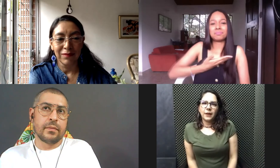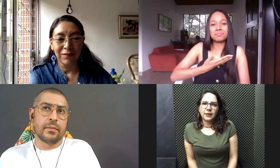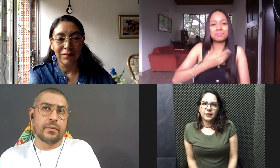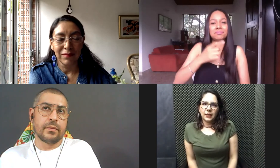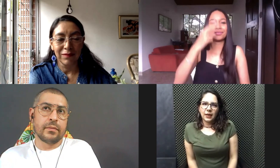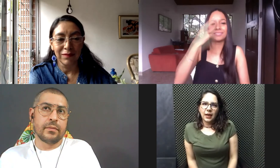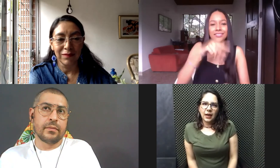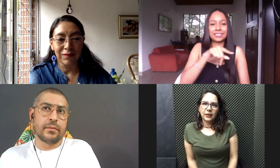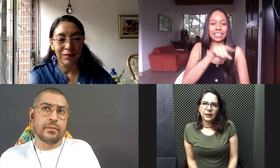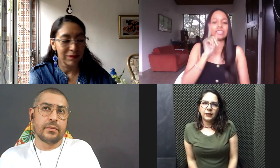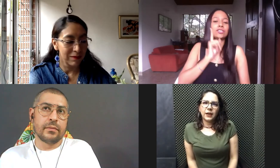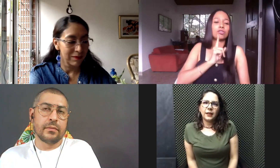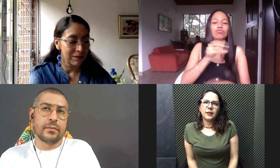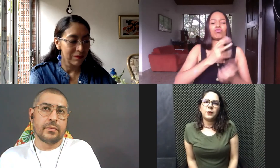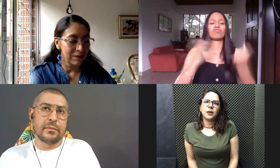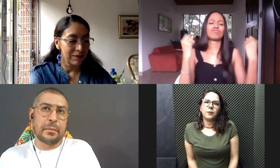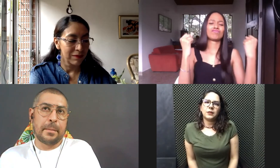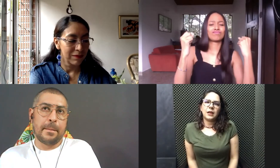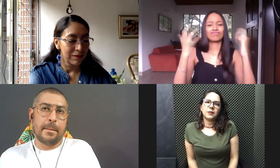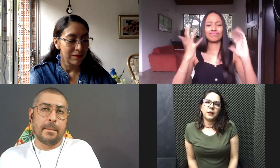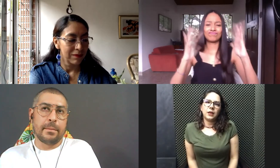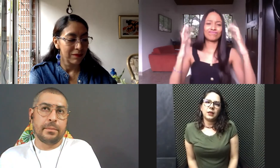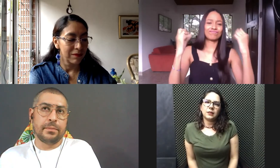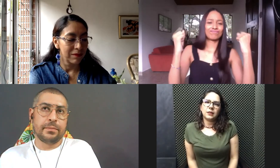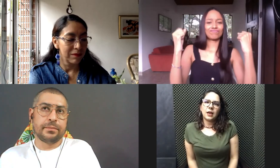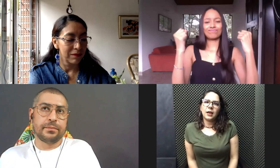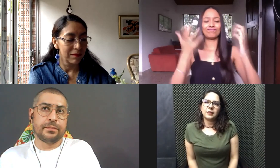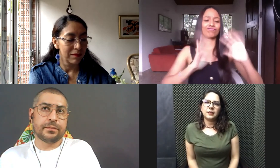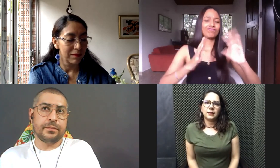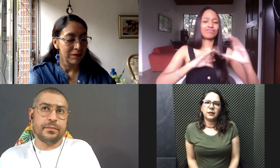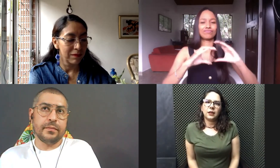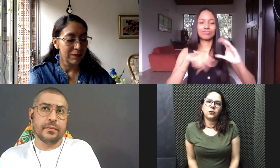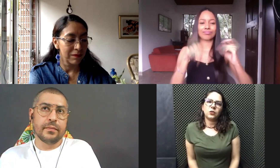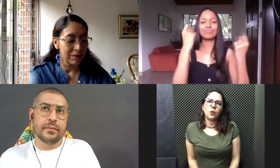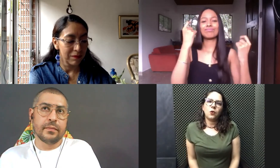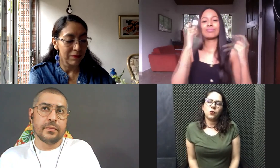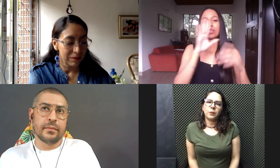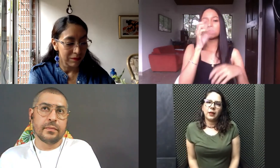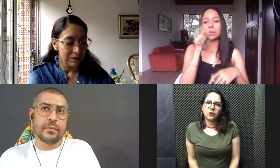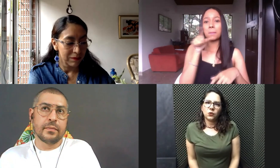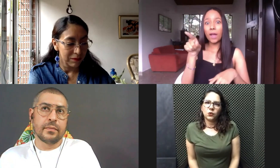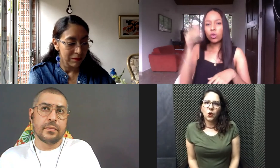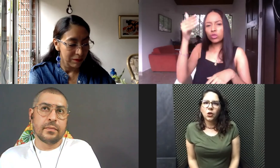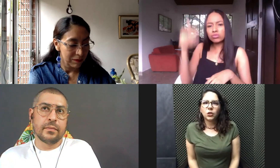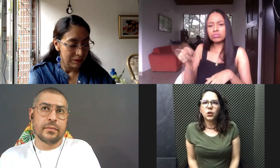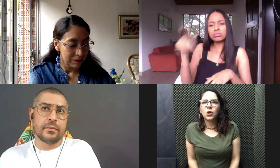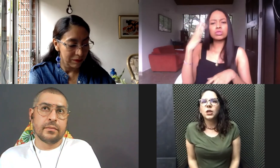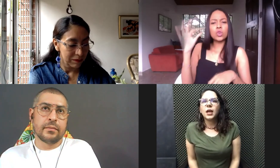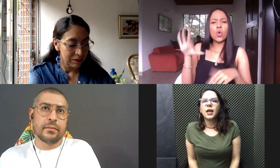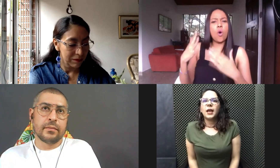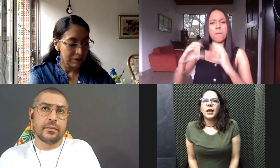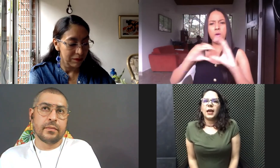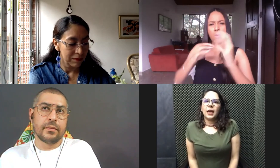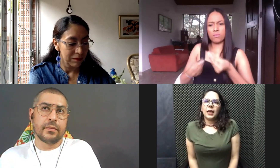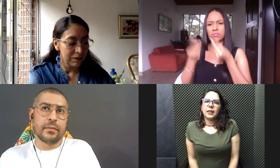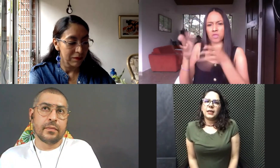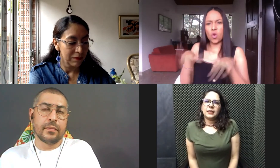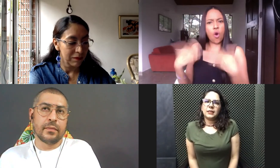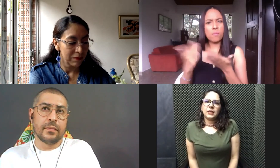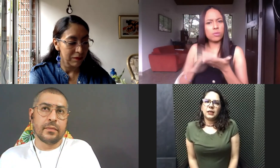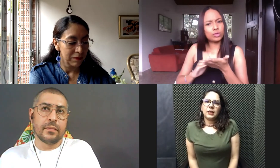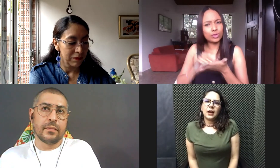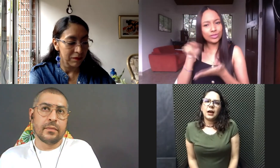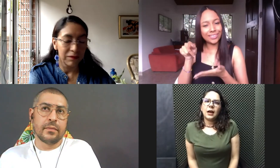me parecía diferente porque pues la experiencia es distinta. Entonces, como los padres son sordos,